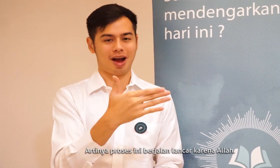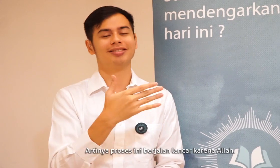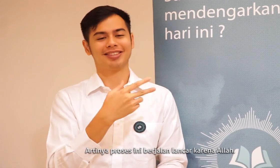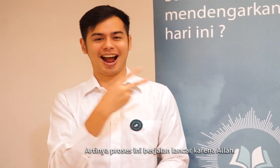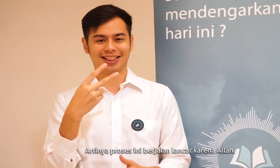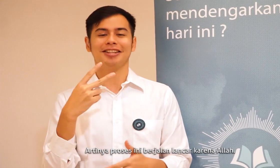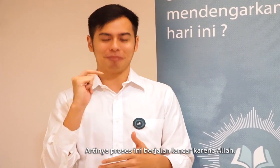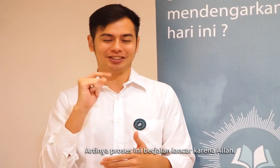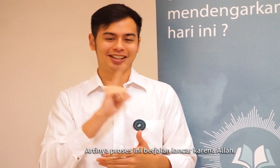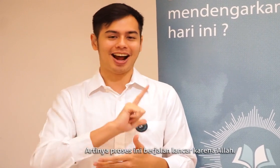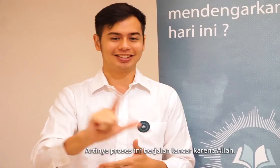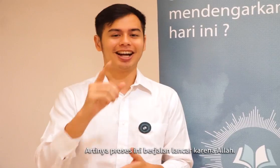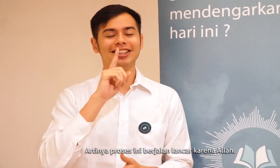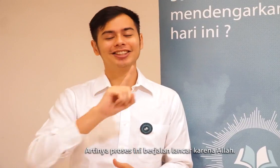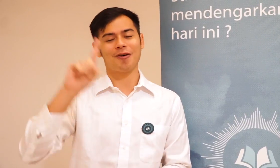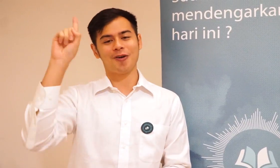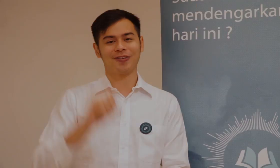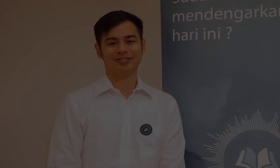proses ini berjalan lancar karena Allah.